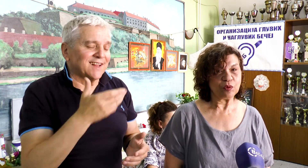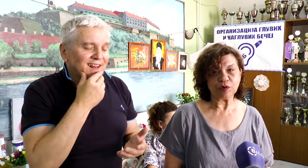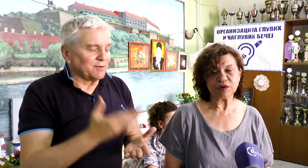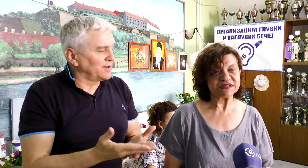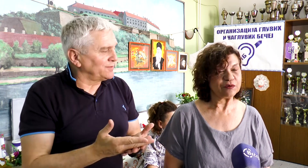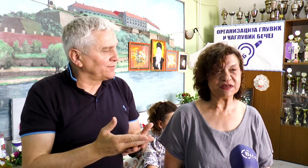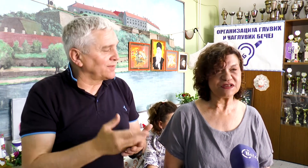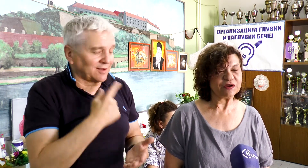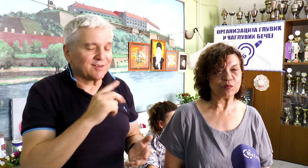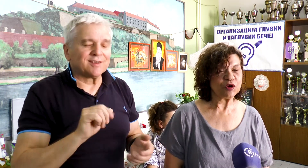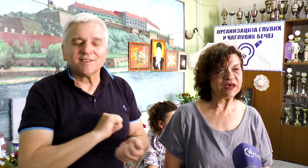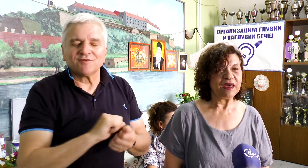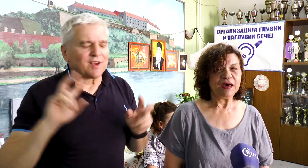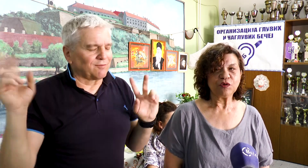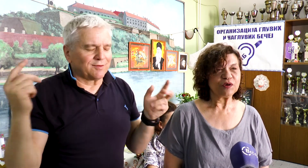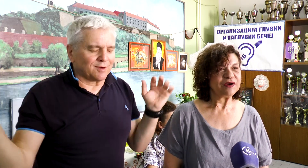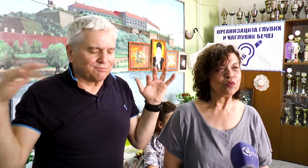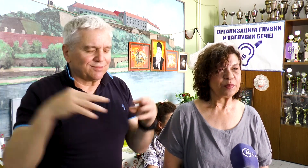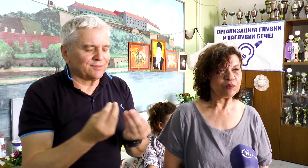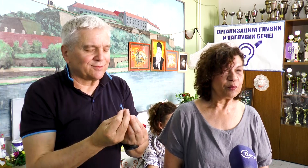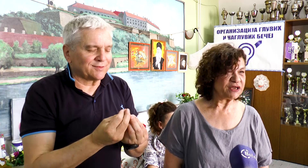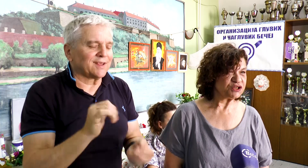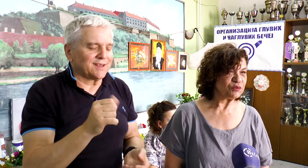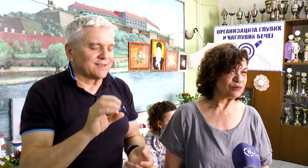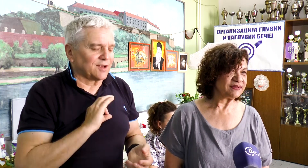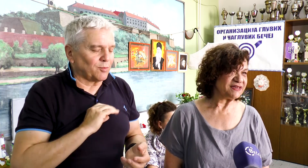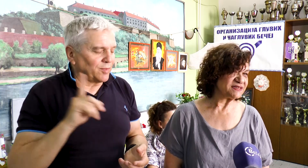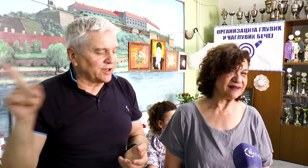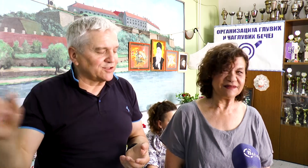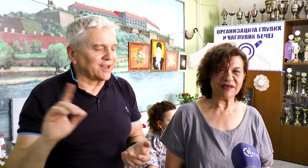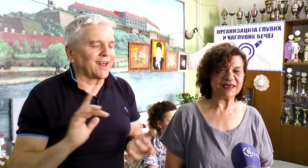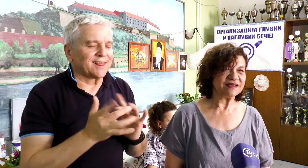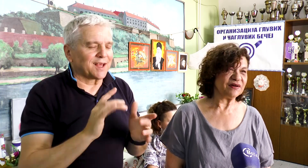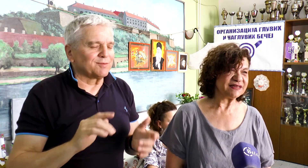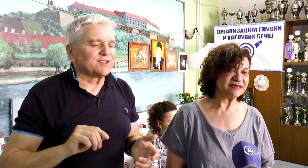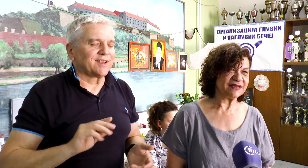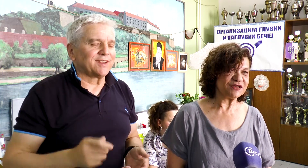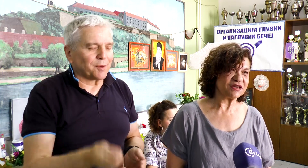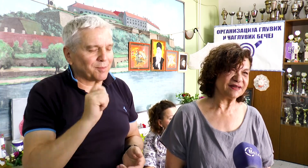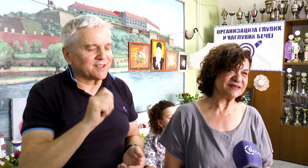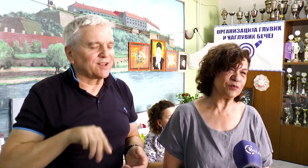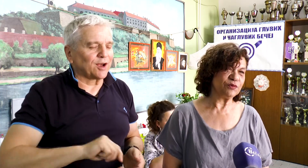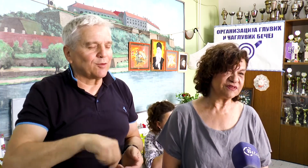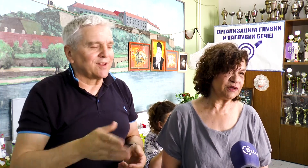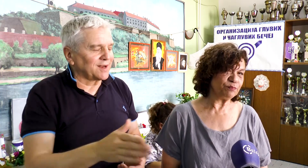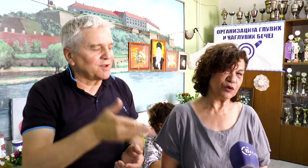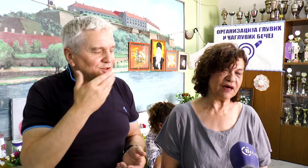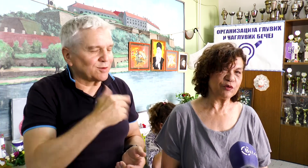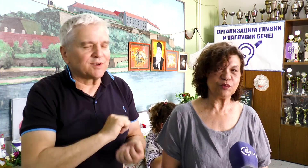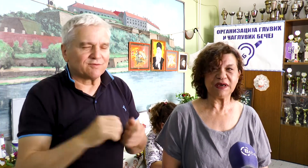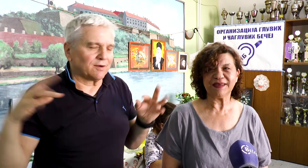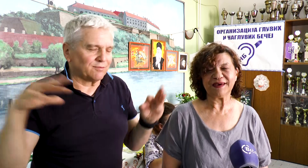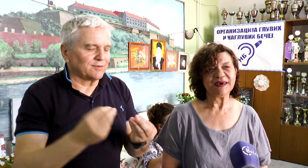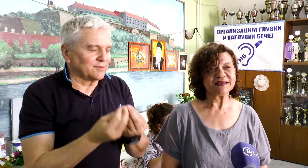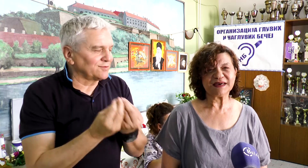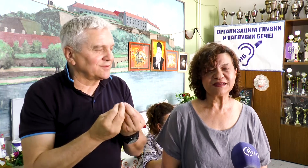predivna, kojoj se odazivaju mnogi, to je upravo u Bečeju TISA 2023. gde se svi